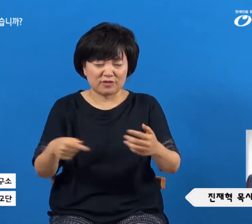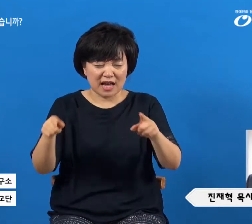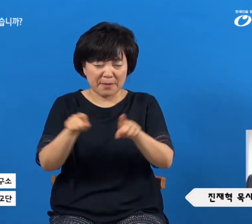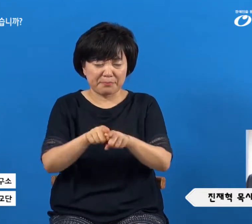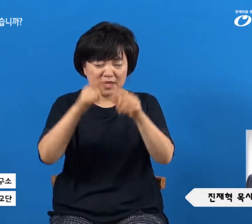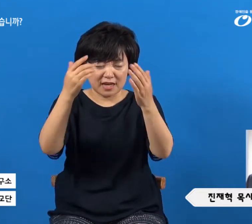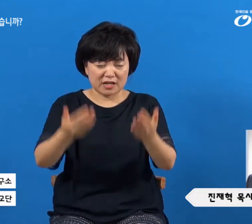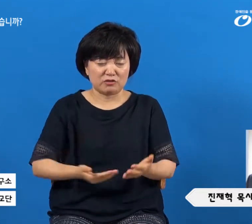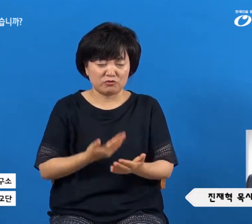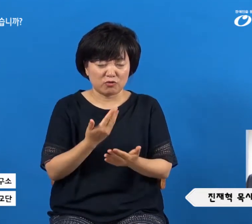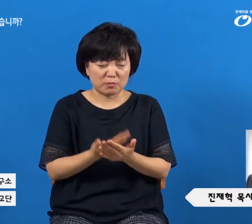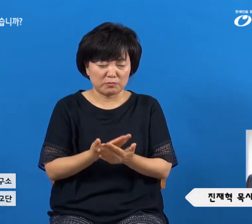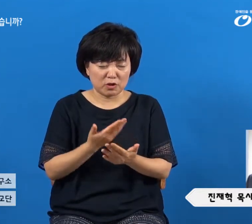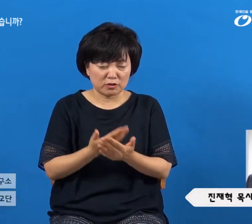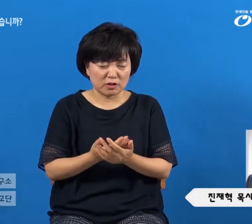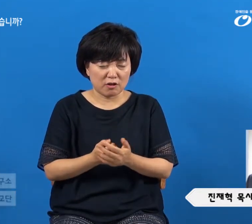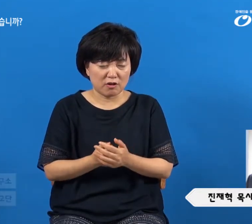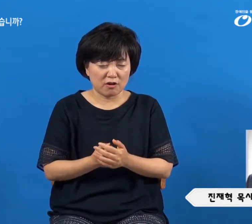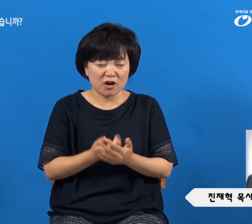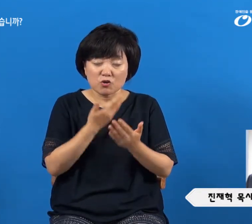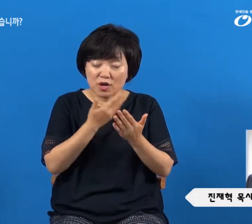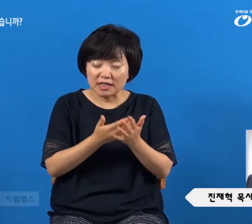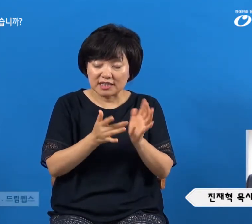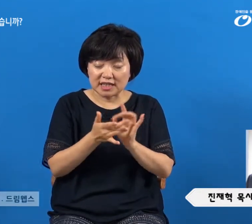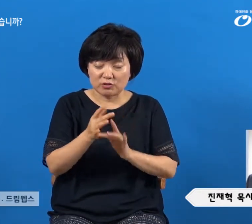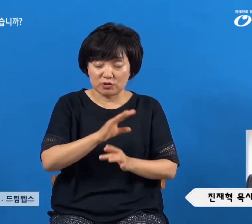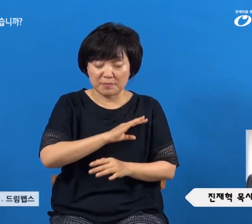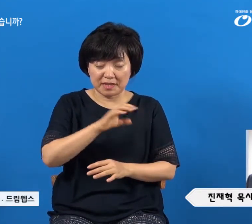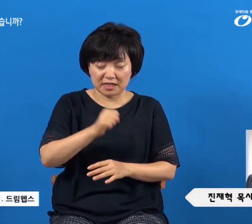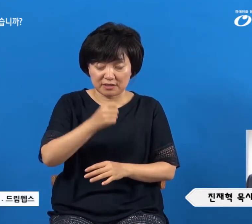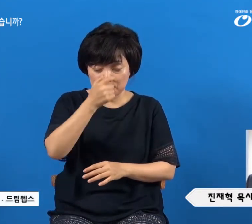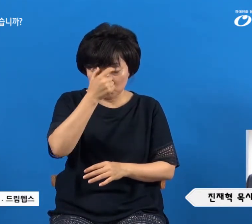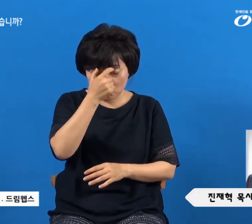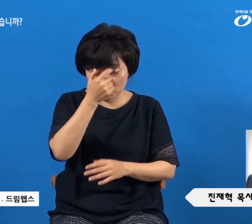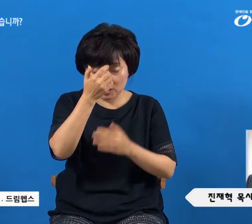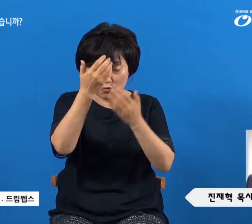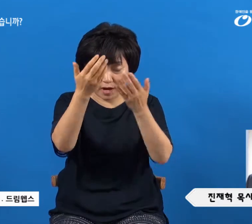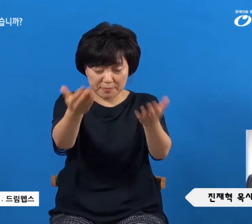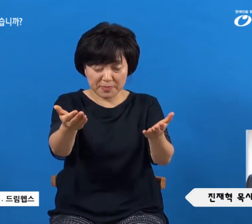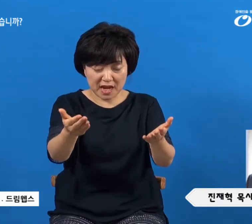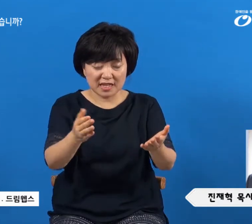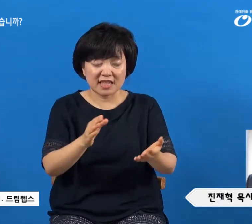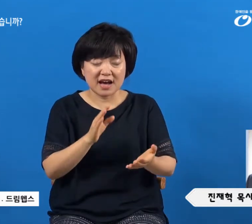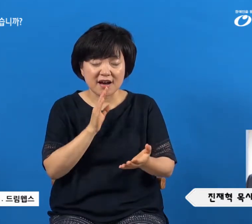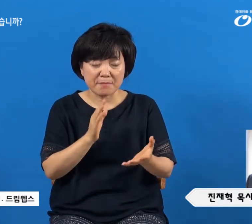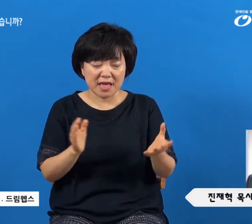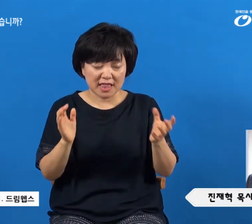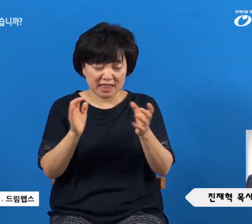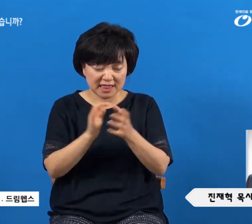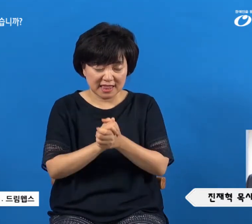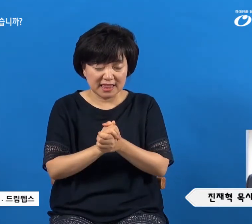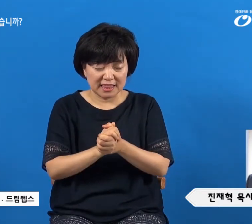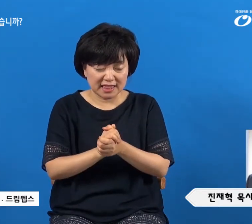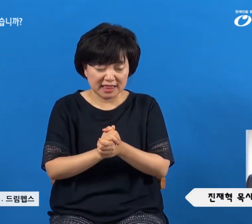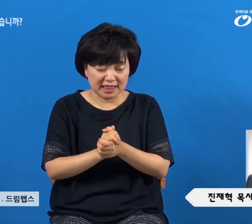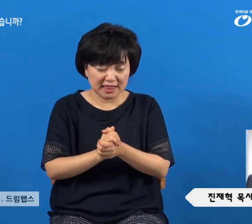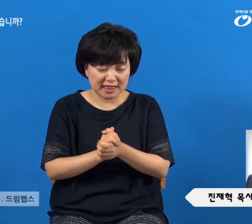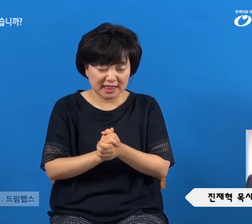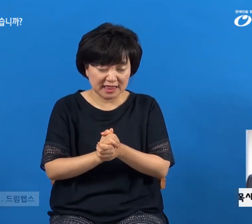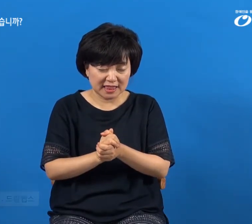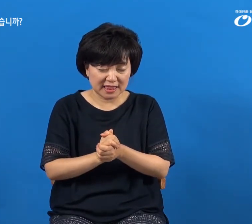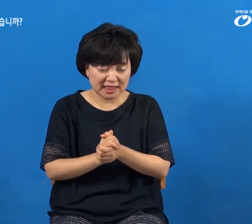함께하여 주옵소서. 귀하신 예수님의 이름으로 기도하옵나이다. 아멘.